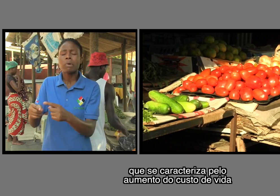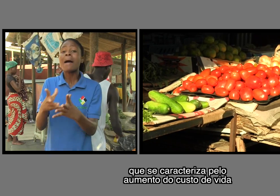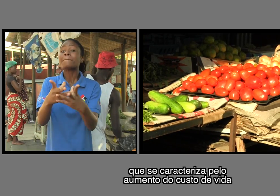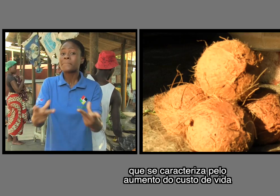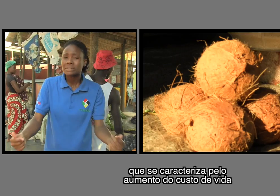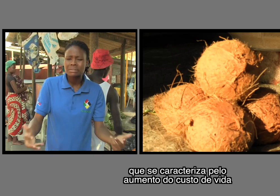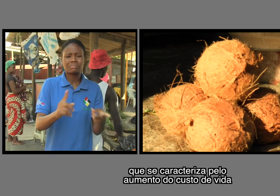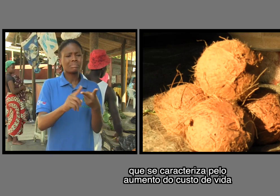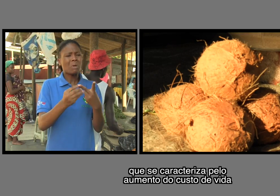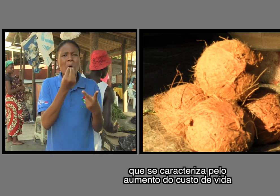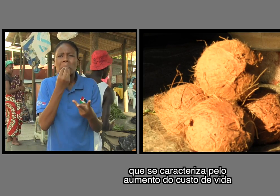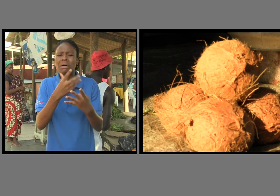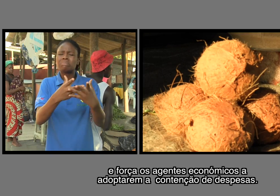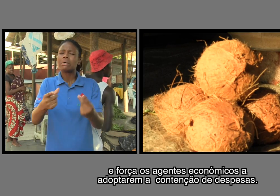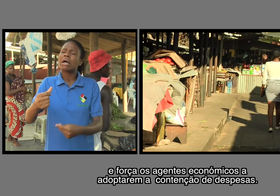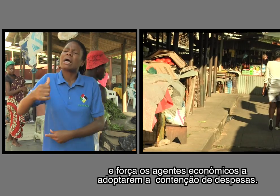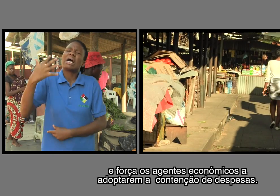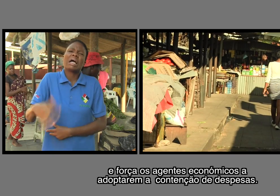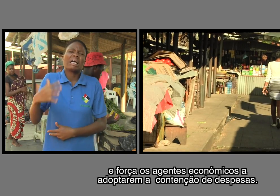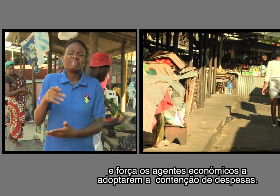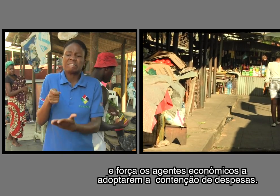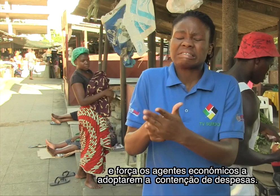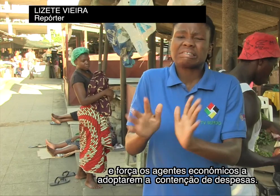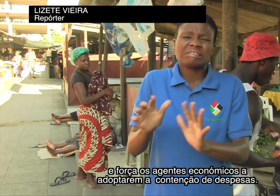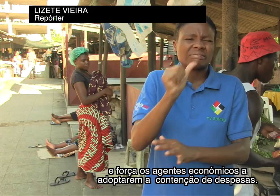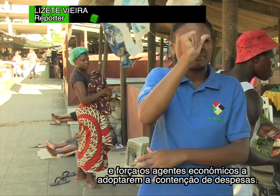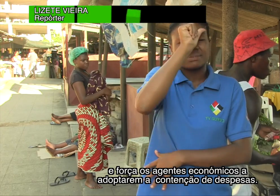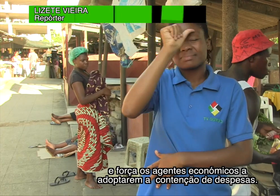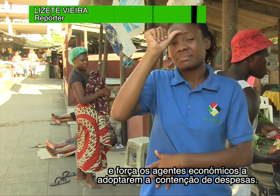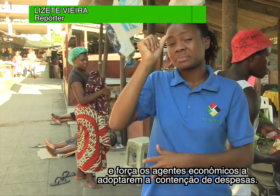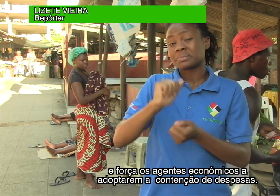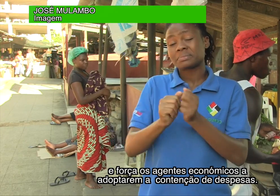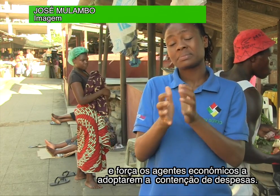aumento do custo de vida e força os agentes polêmicos a adotarem a contenção de despesas.